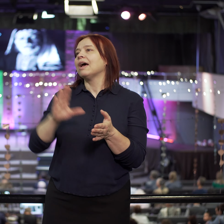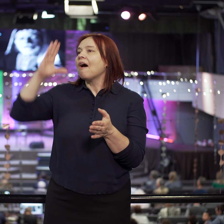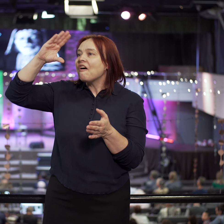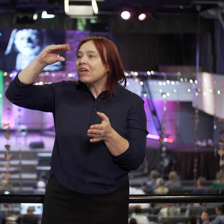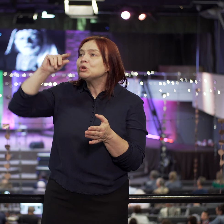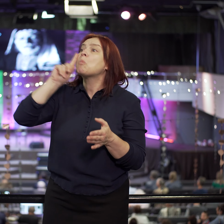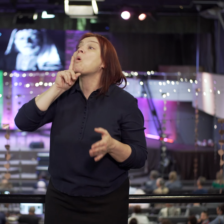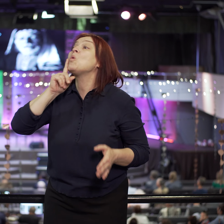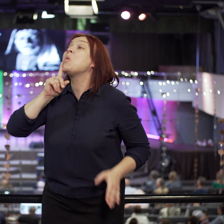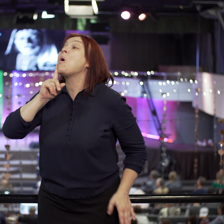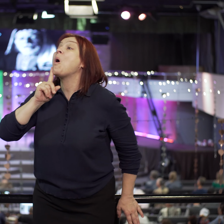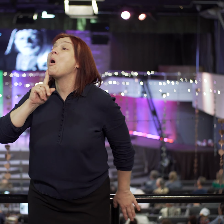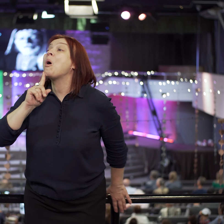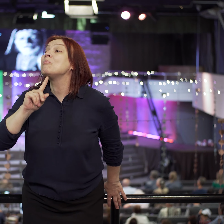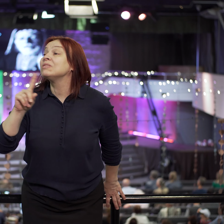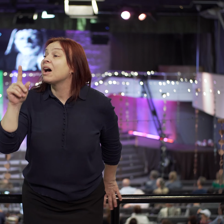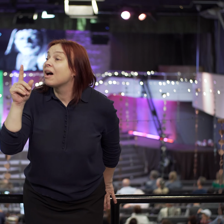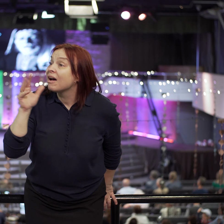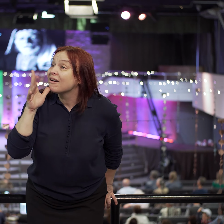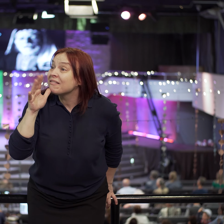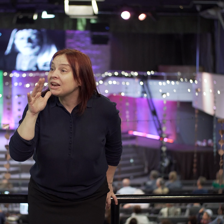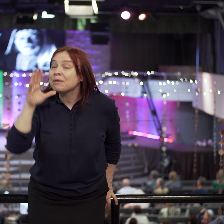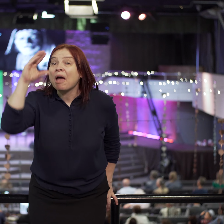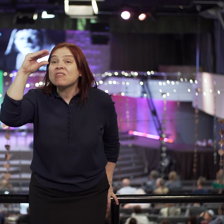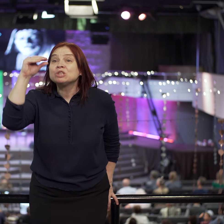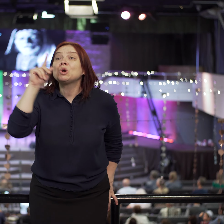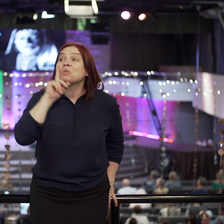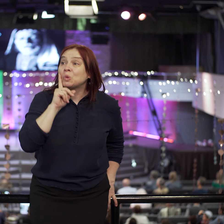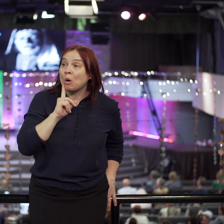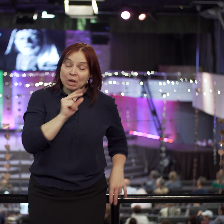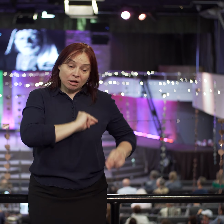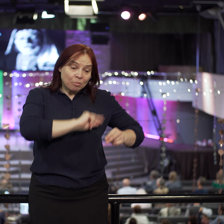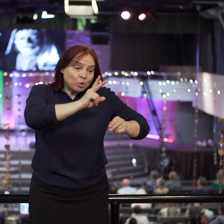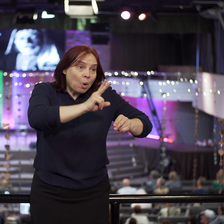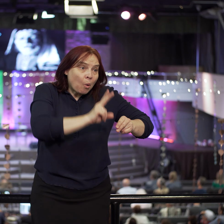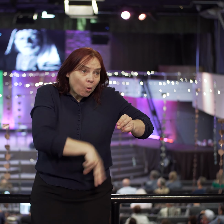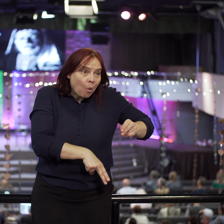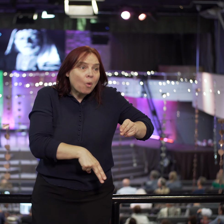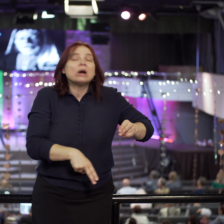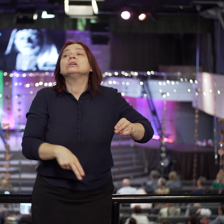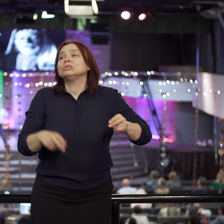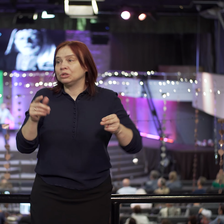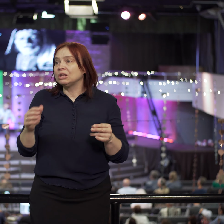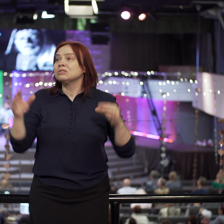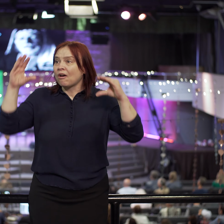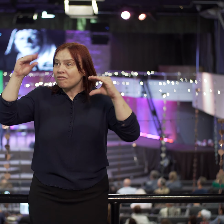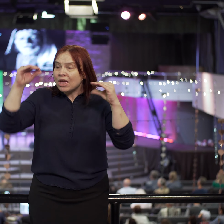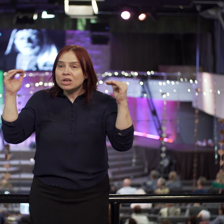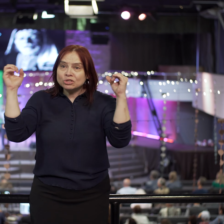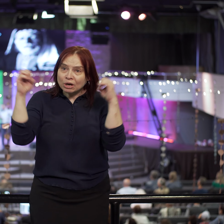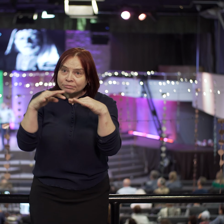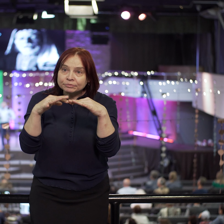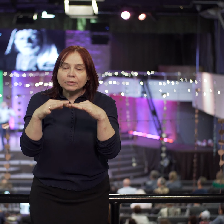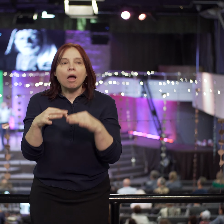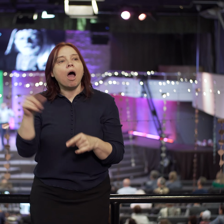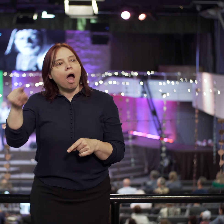удобное время. После нашей работы, после занятости, после трудового дня. А в Израиле, я